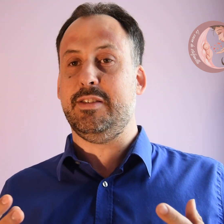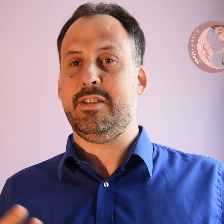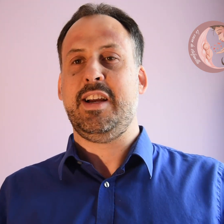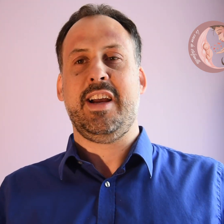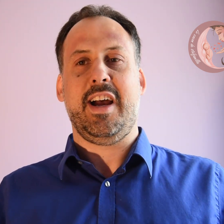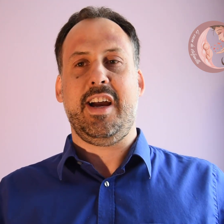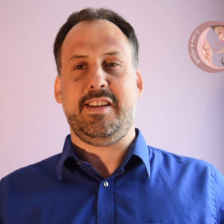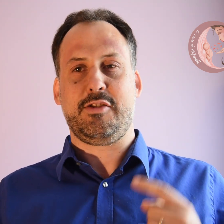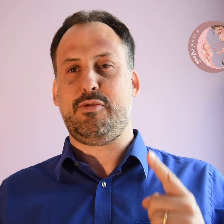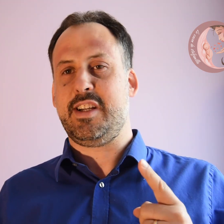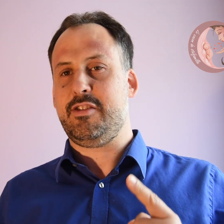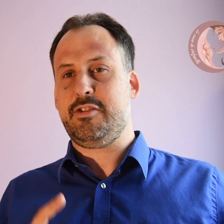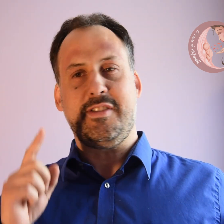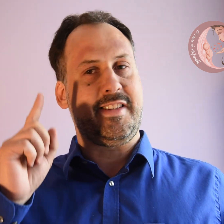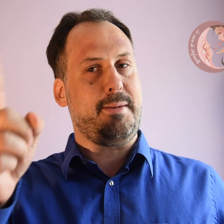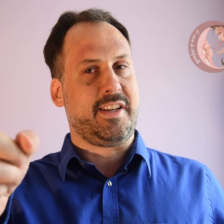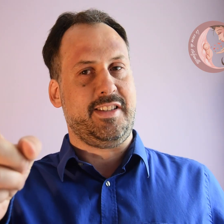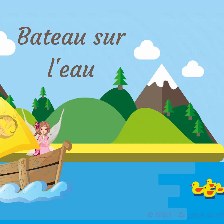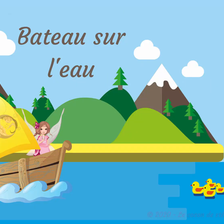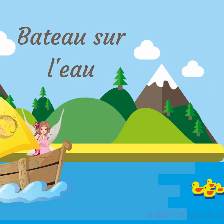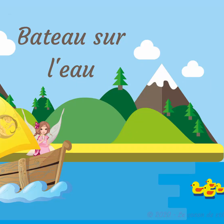aller sans plus attendre c'est parti